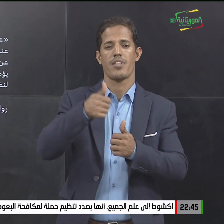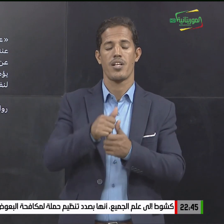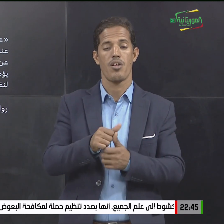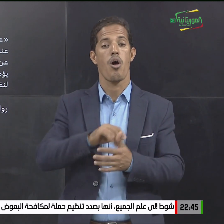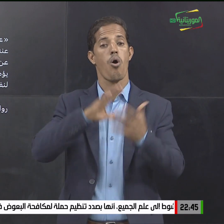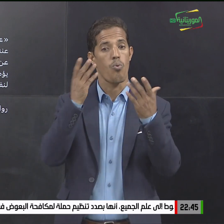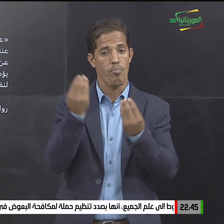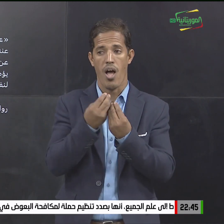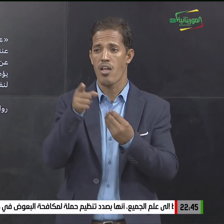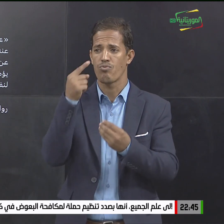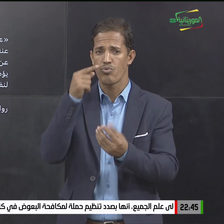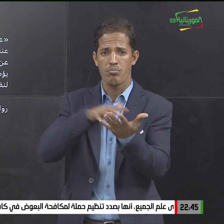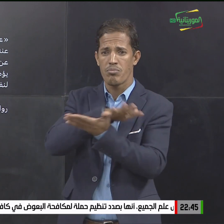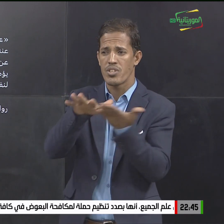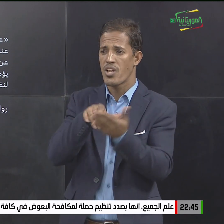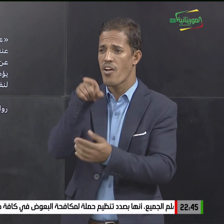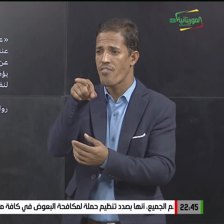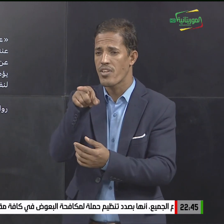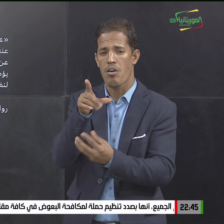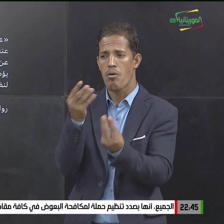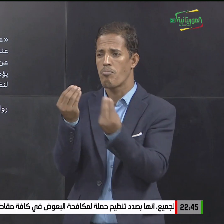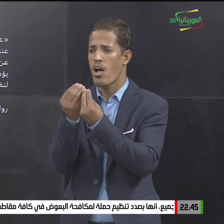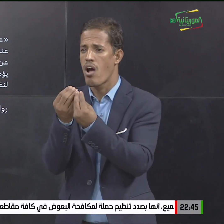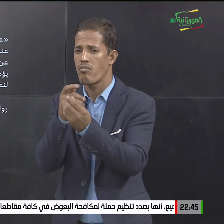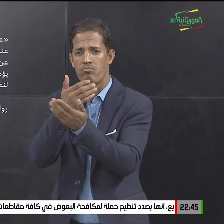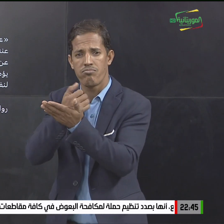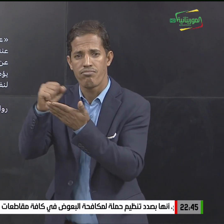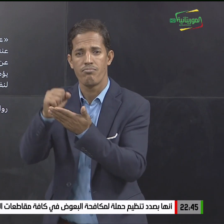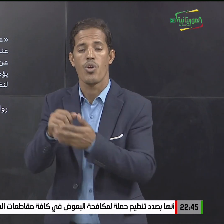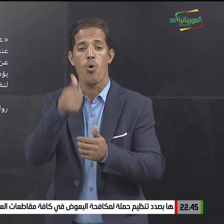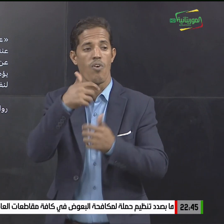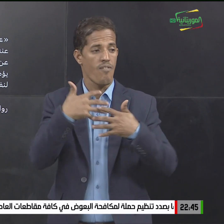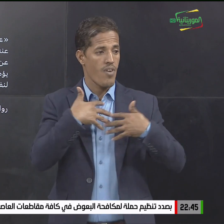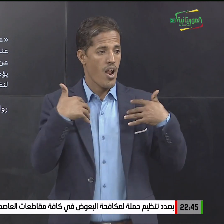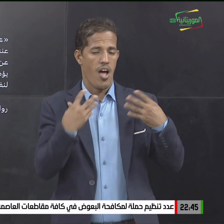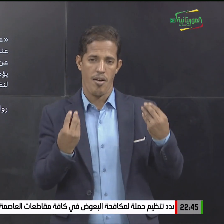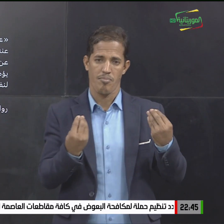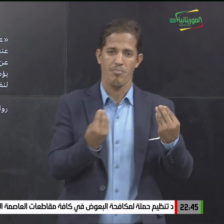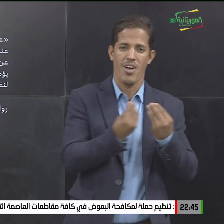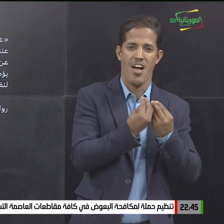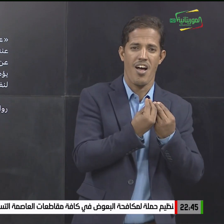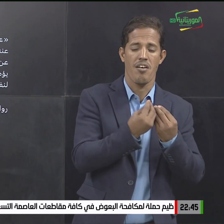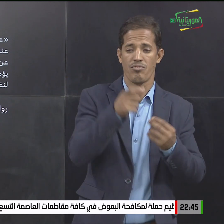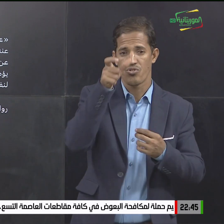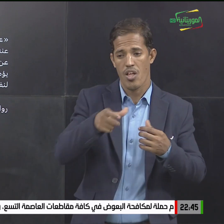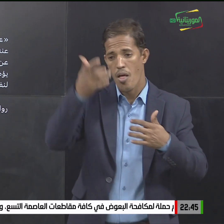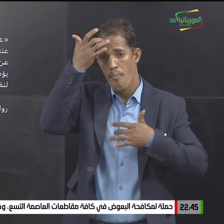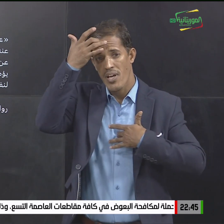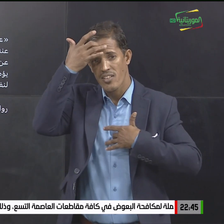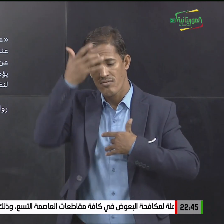ذلك فحسب، بل إنه يشارك إخوانه في أفراحهم وأتراحهم، يعود المريض